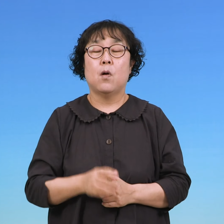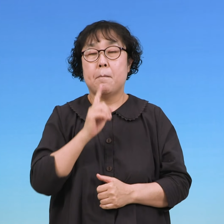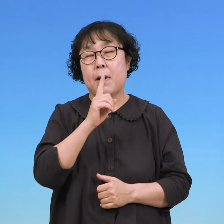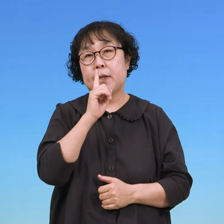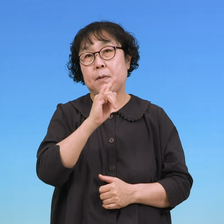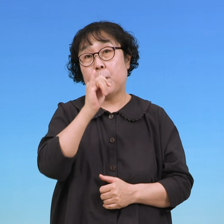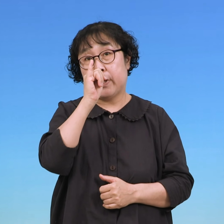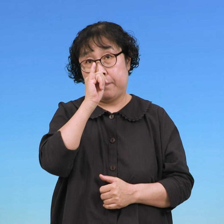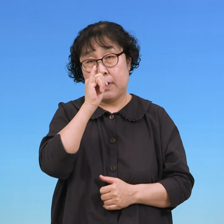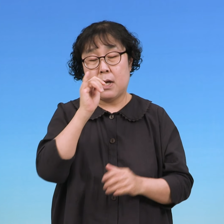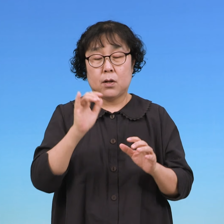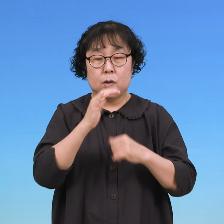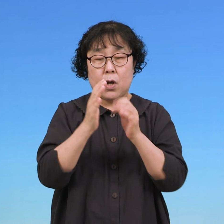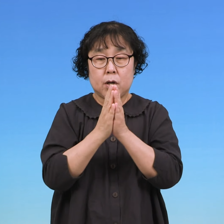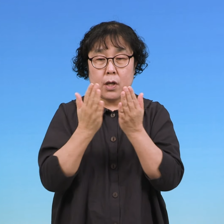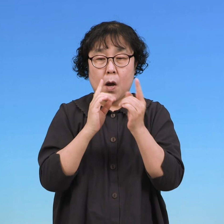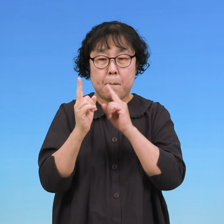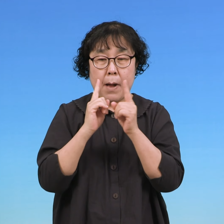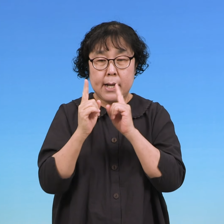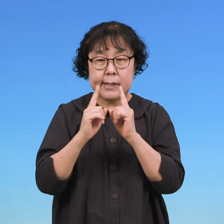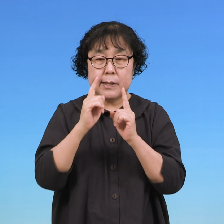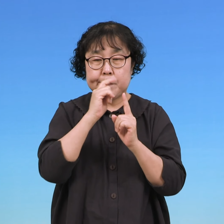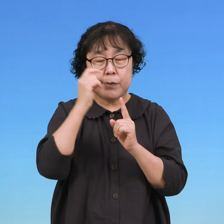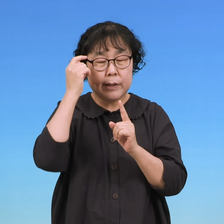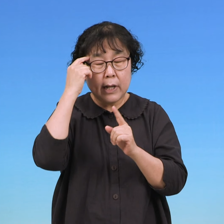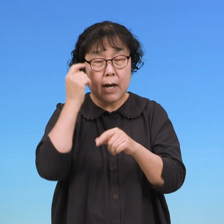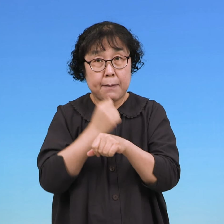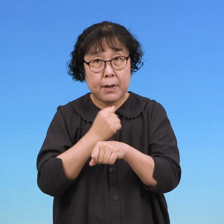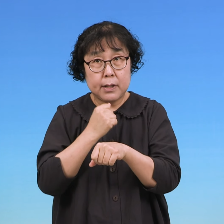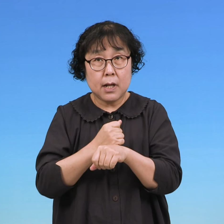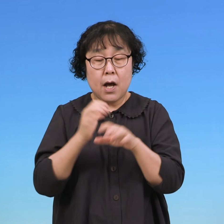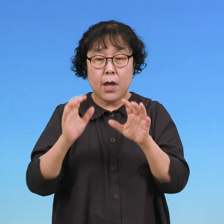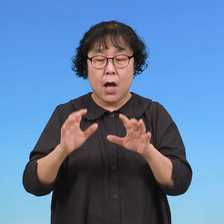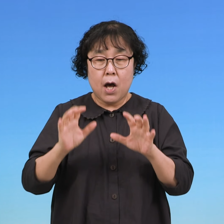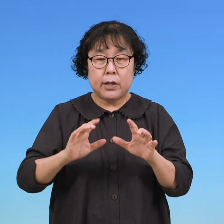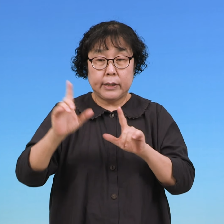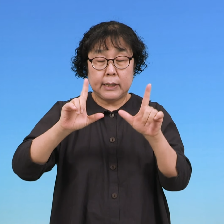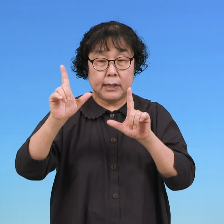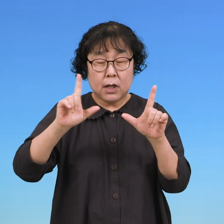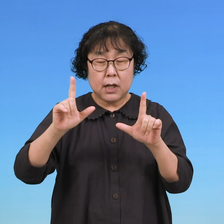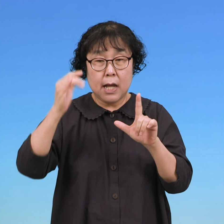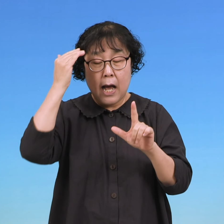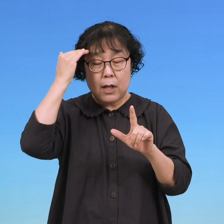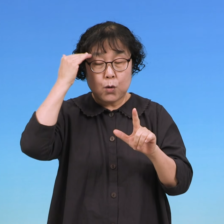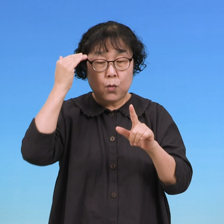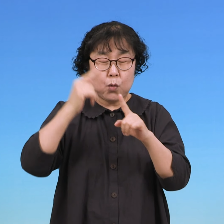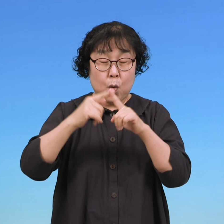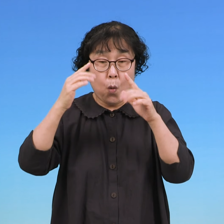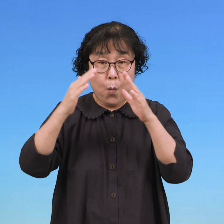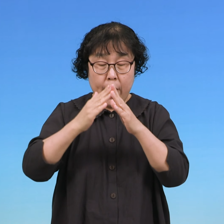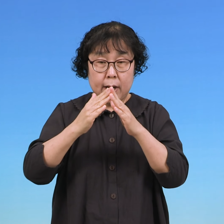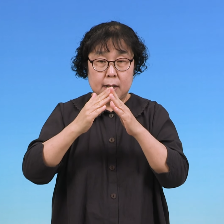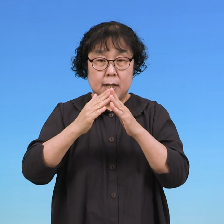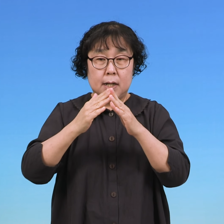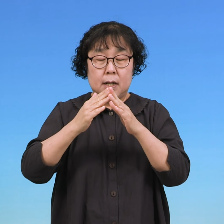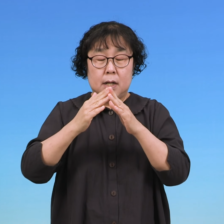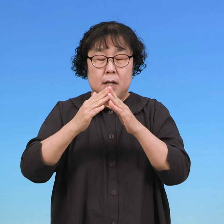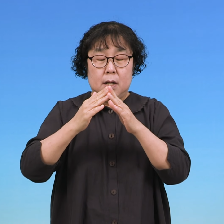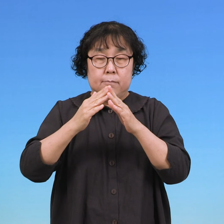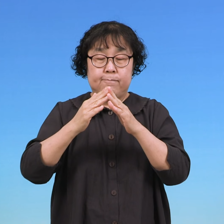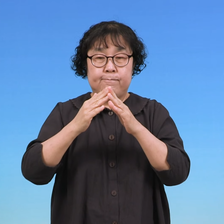오늘 저는 본문 말씀을 묵상하면서 현실적인 한국 교회를 되돌아보고 점검하다가 이 삼허